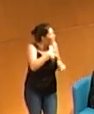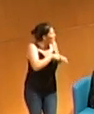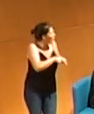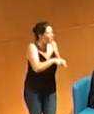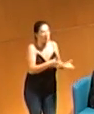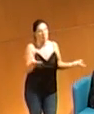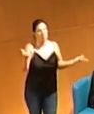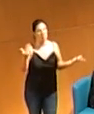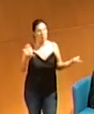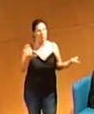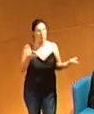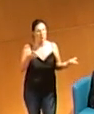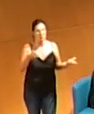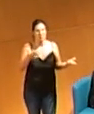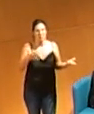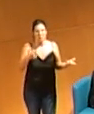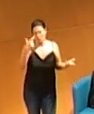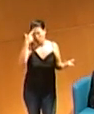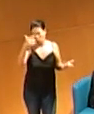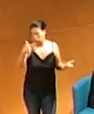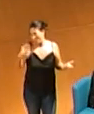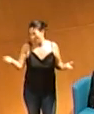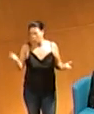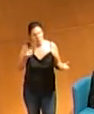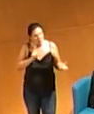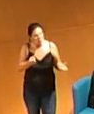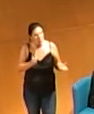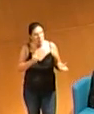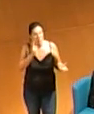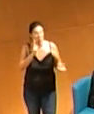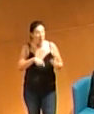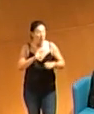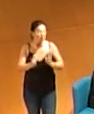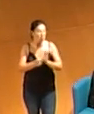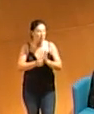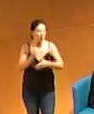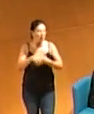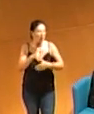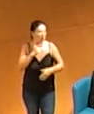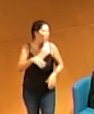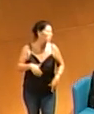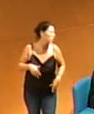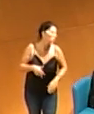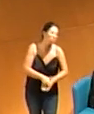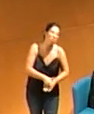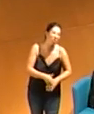ben, c'est moins grave de penser ça, parce qu'on pense ça un jour où on n'en peut plus, puis après on se dit non, quand même, elle a sa vie à vivre, et puis elle a une belle